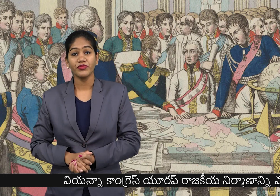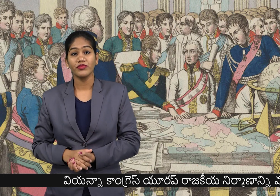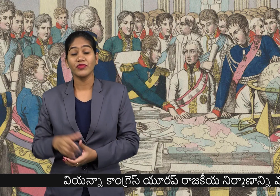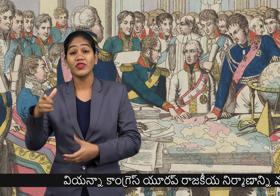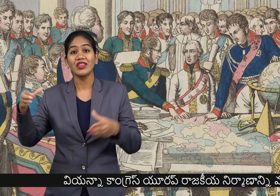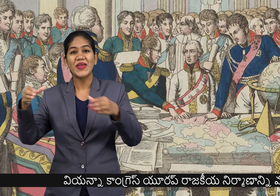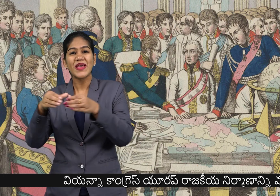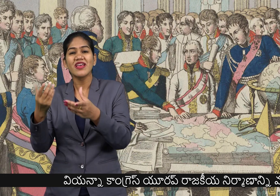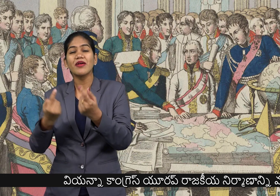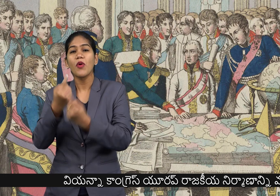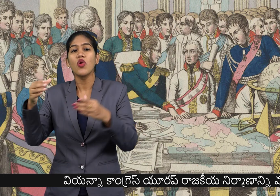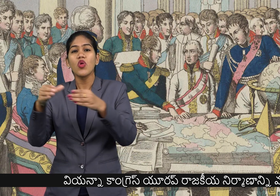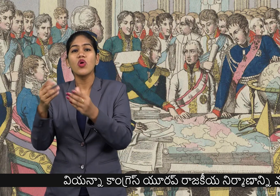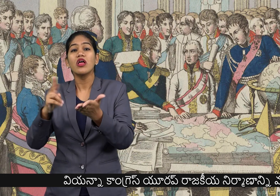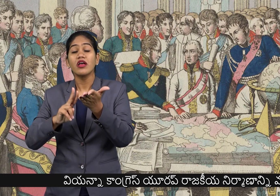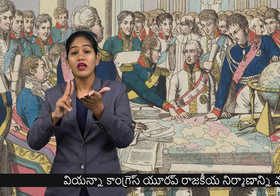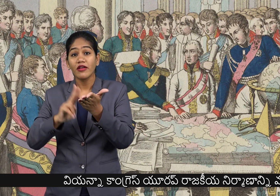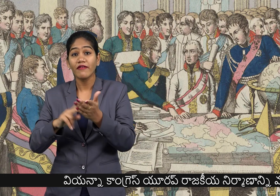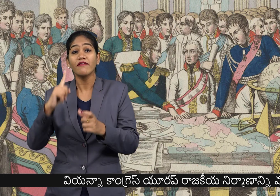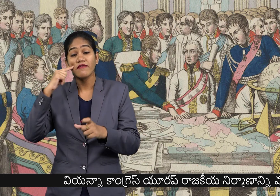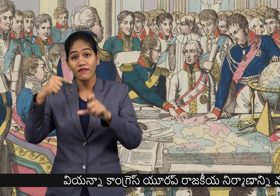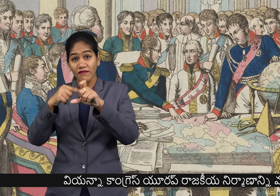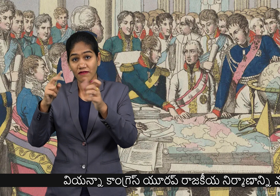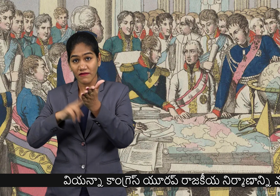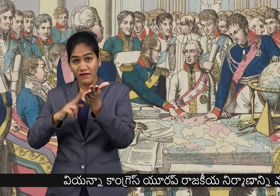వియన్నా కాంగ్రెస్ యూరప్ రాజకీయ నిర్మాణాన్ని మార్చింది.